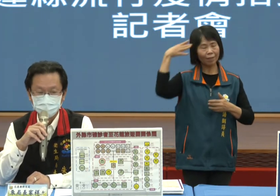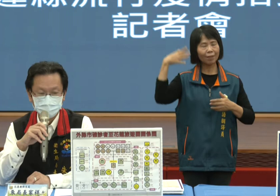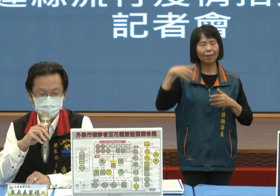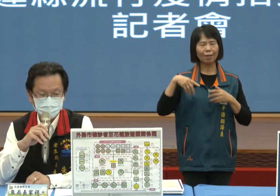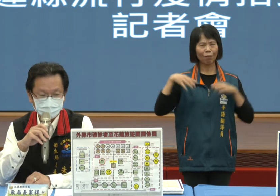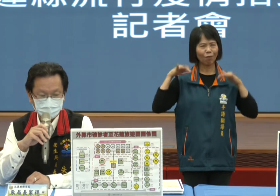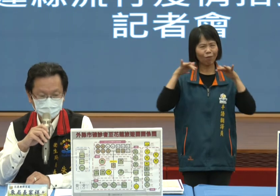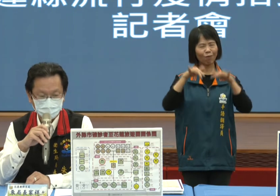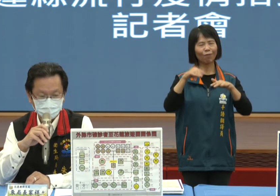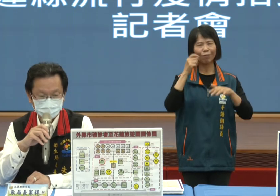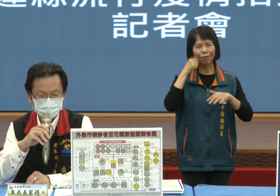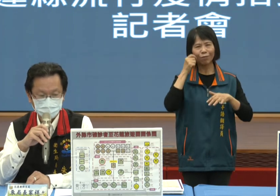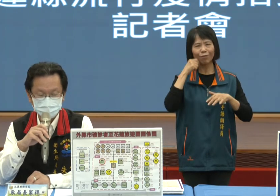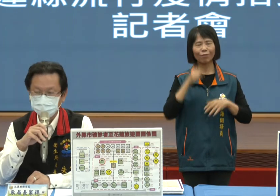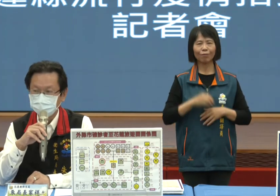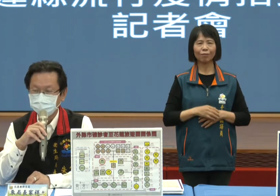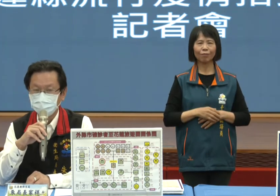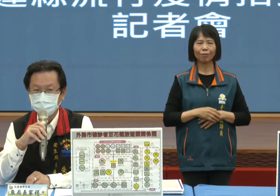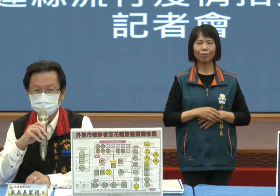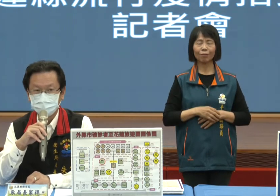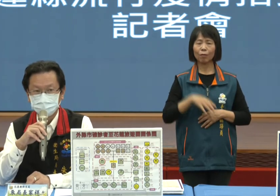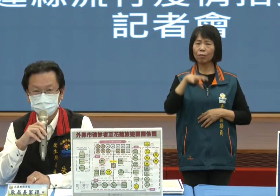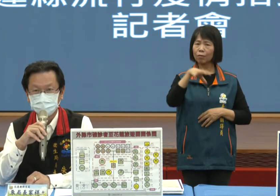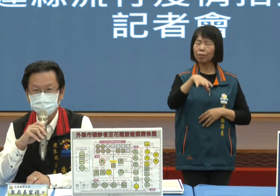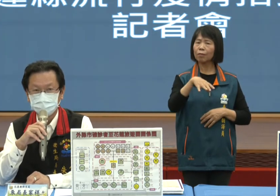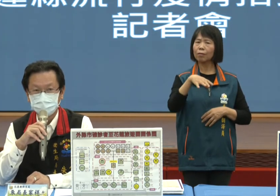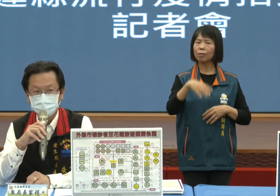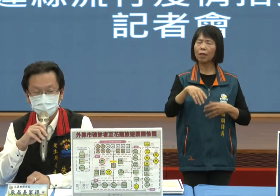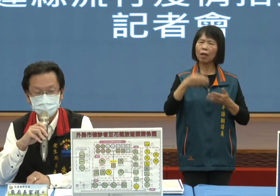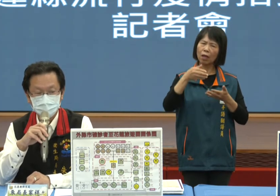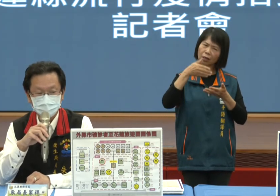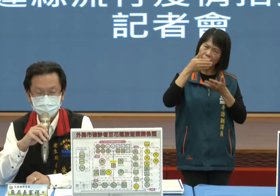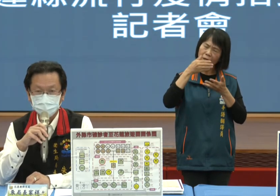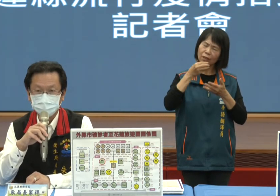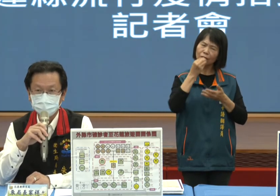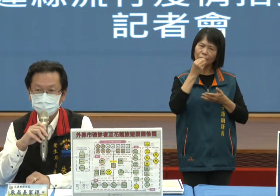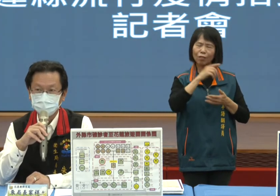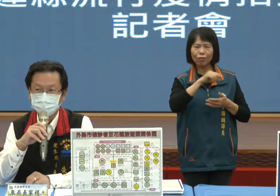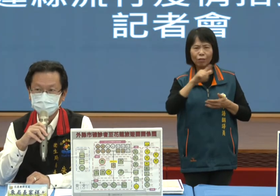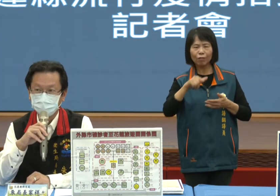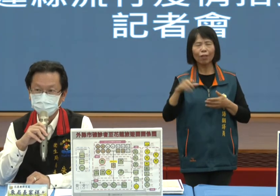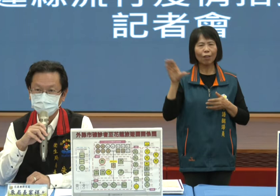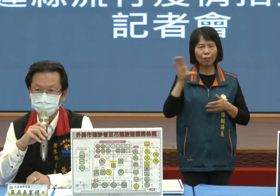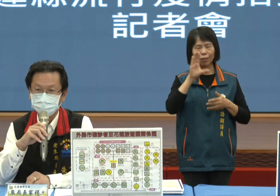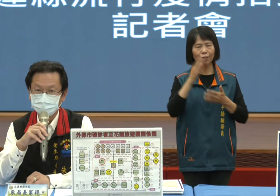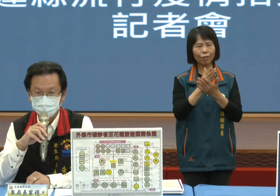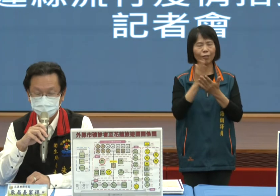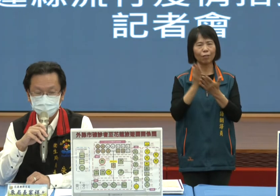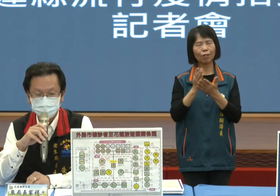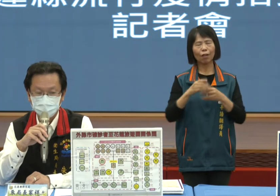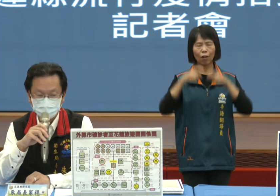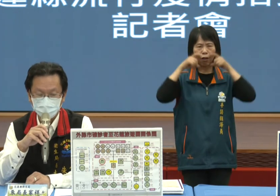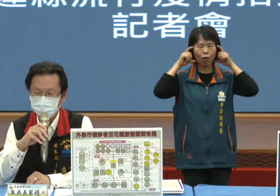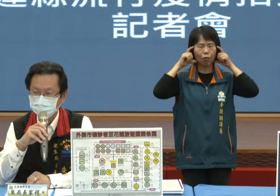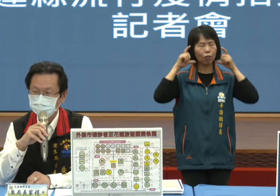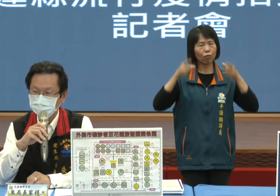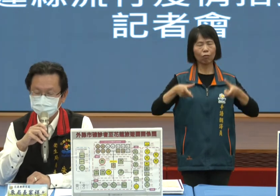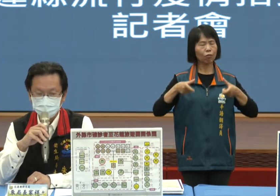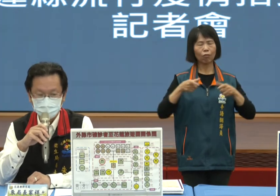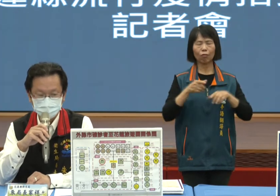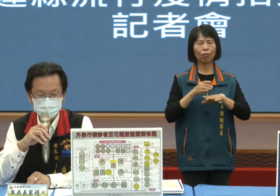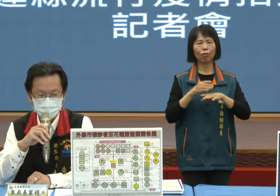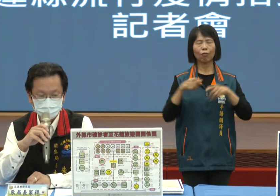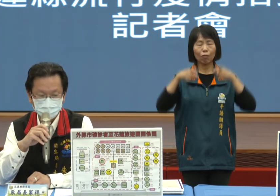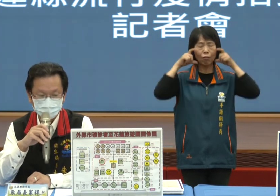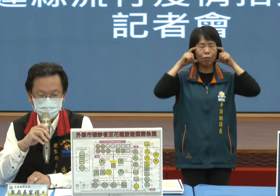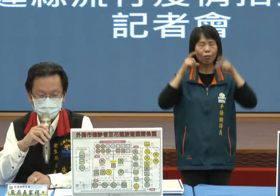的地方。那所以去的地方呢，可能在吃东西、唱歌等等，他都口罩没办法戴好，所